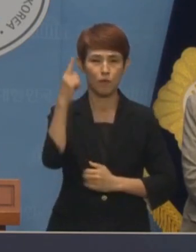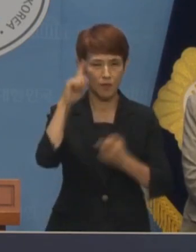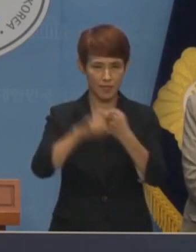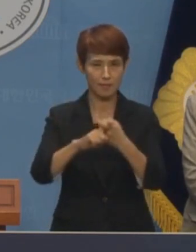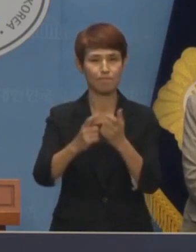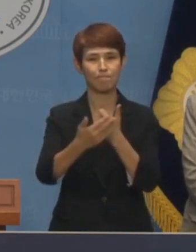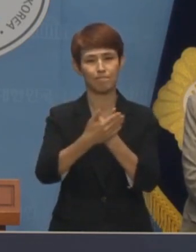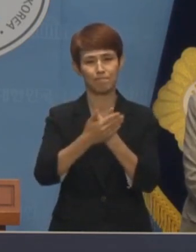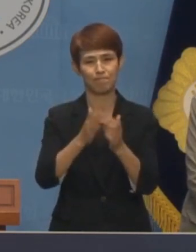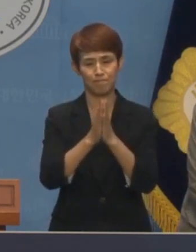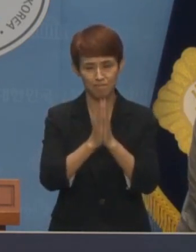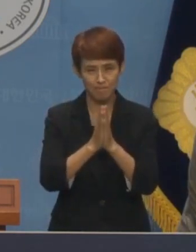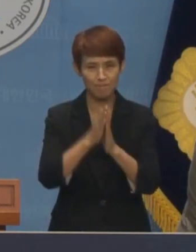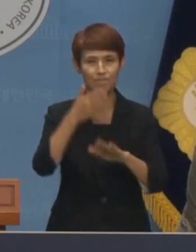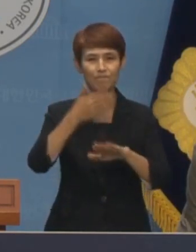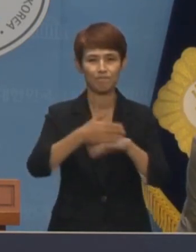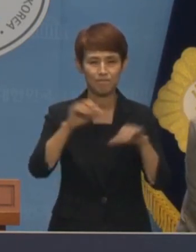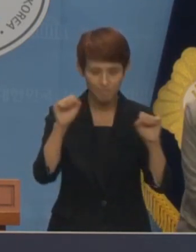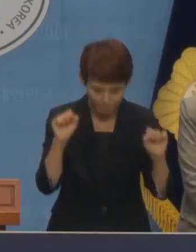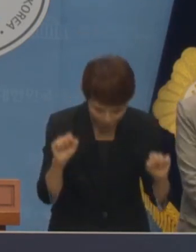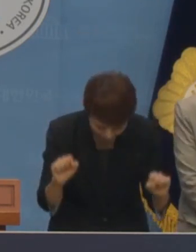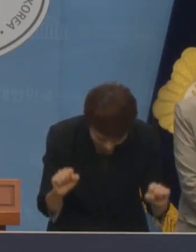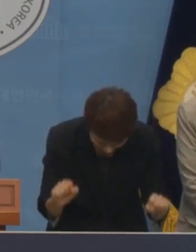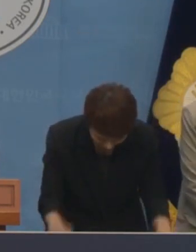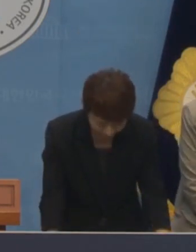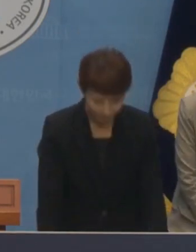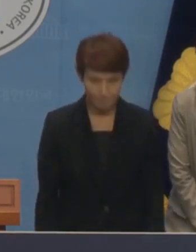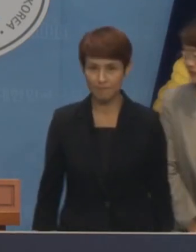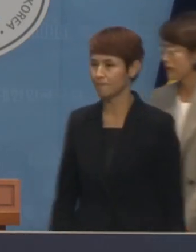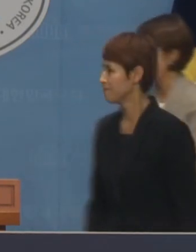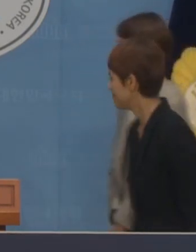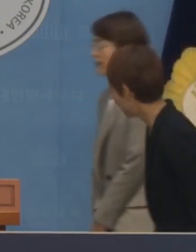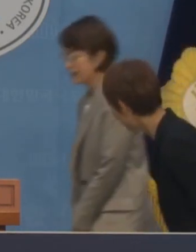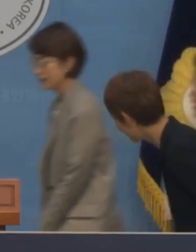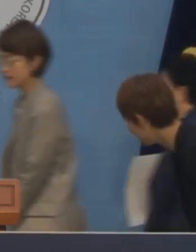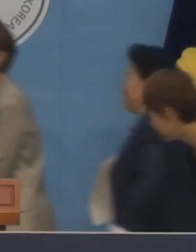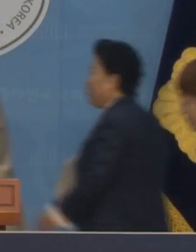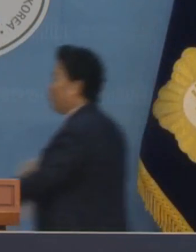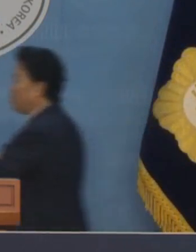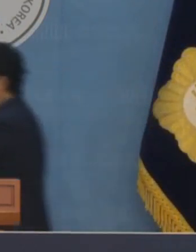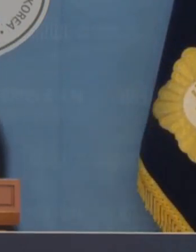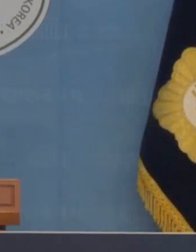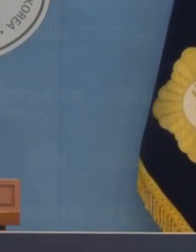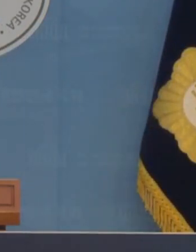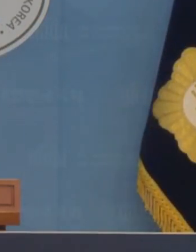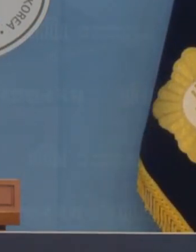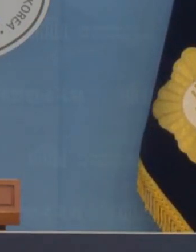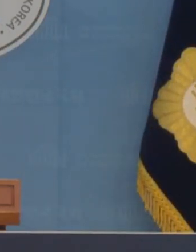부탁드립니다. 감사합니다. 고맙습니다.